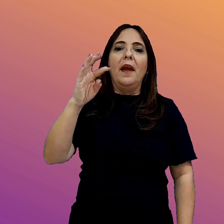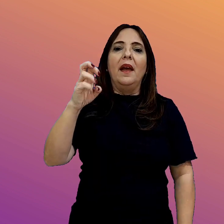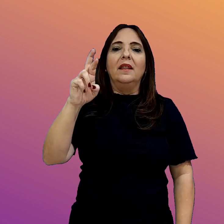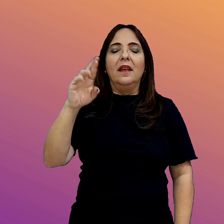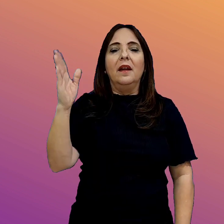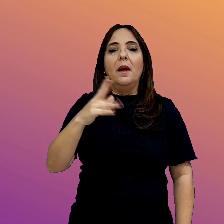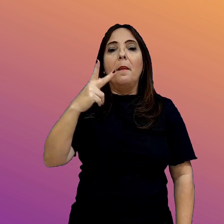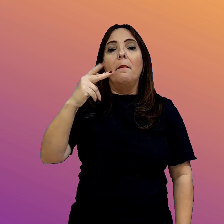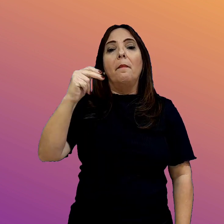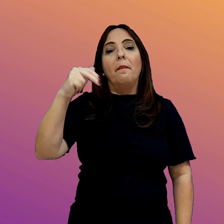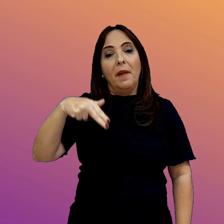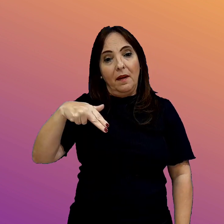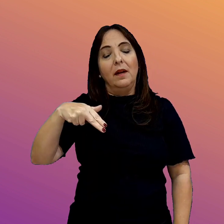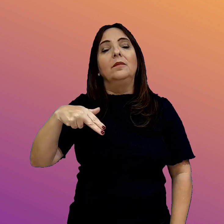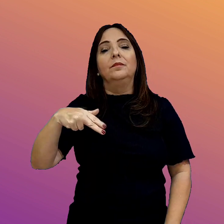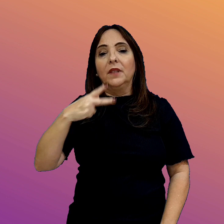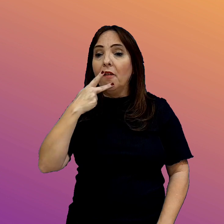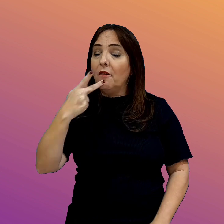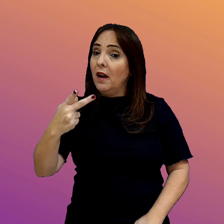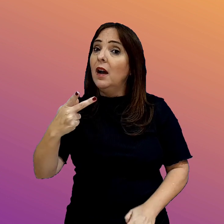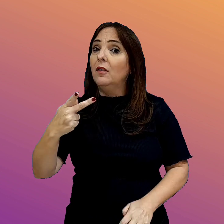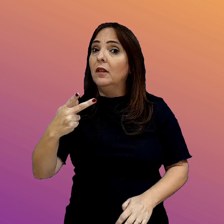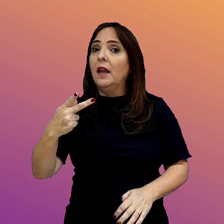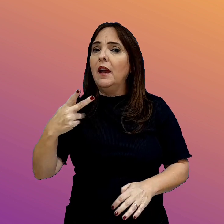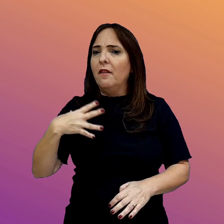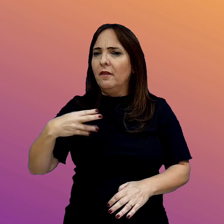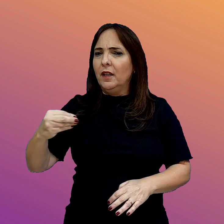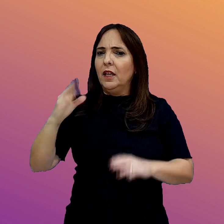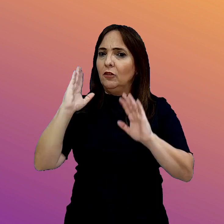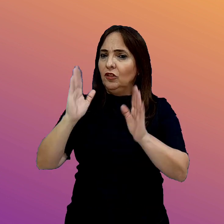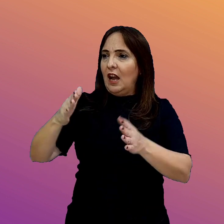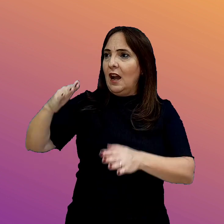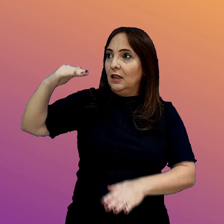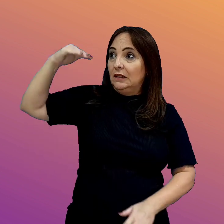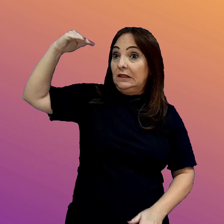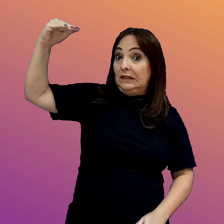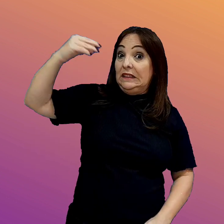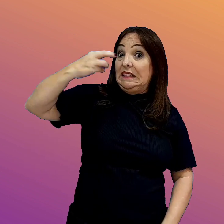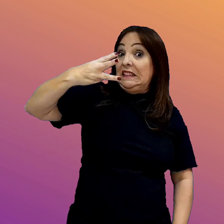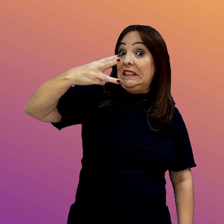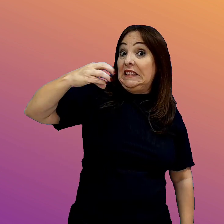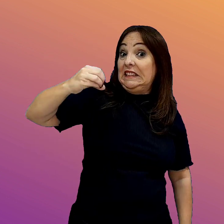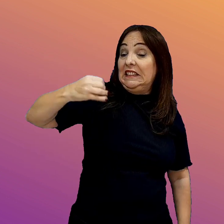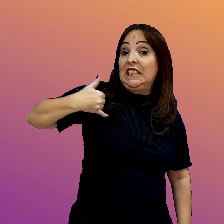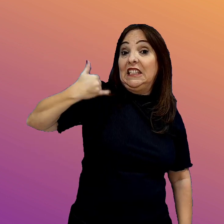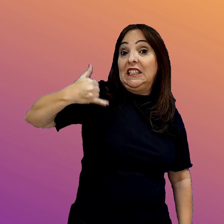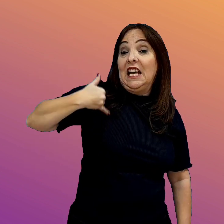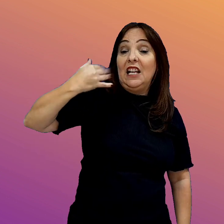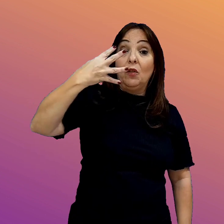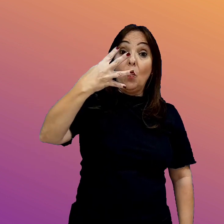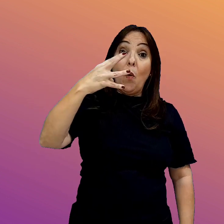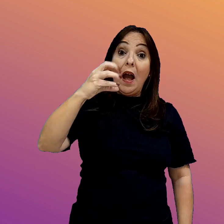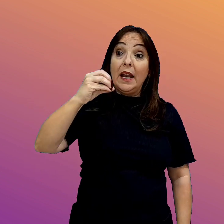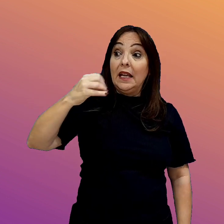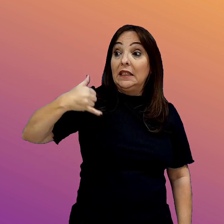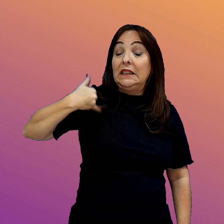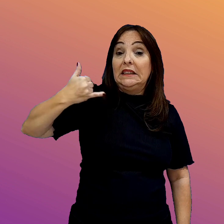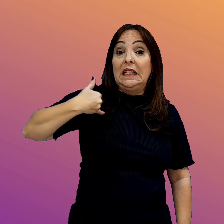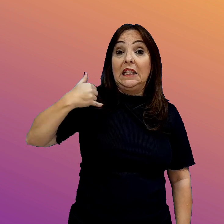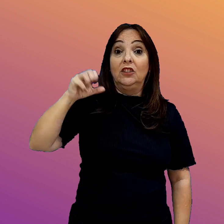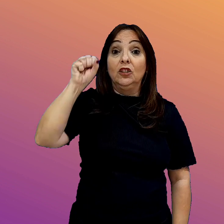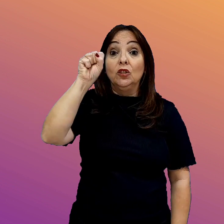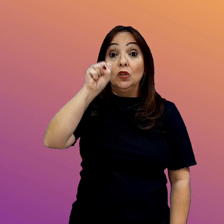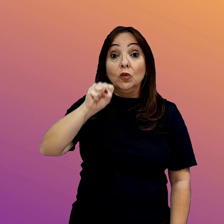mais avançada, com seus 30 anos, 40 anos, solteiros dentro de casa. Ora, pois, que negócio é